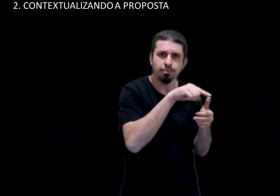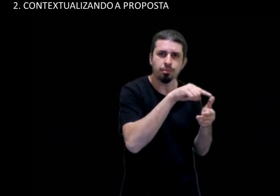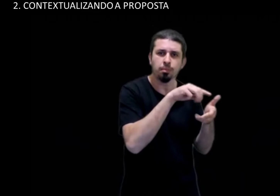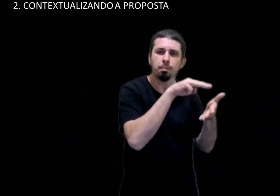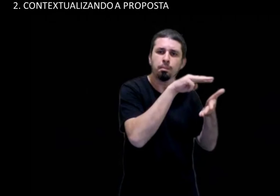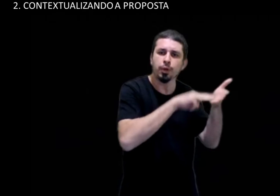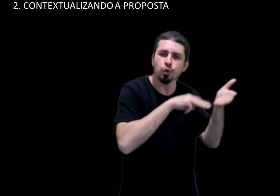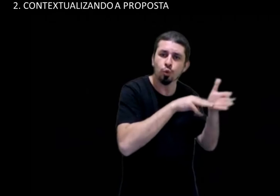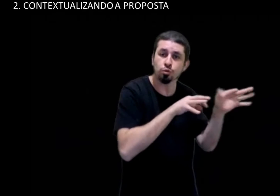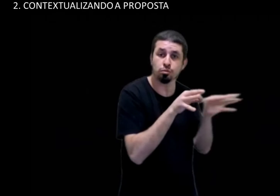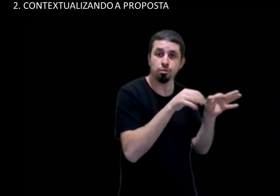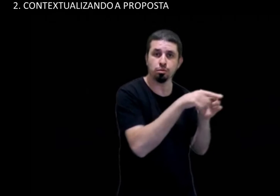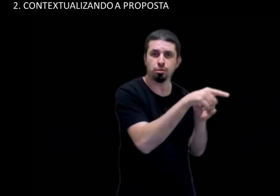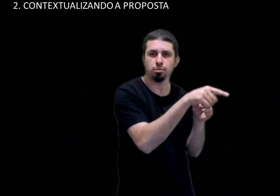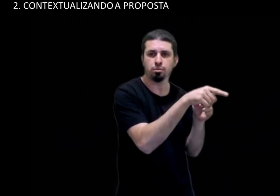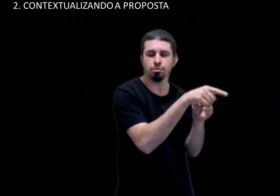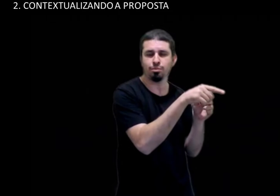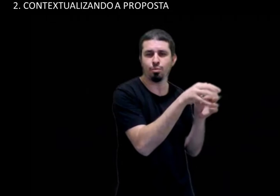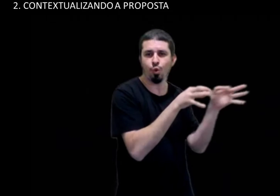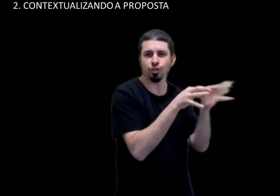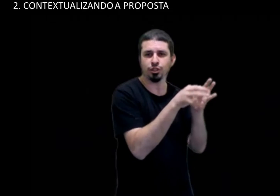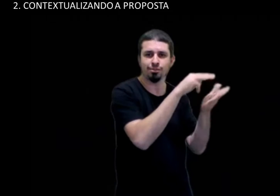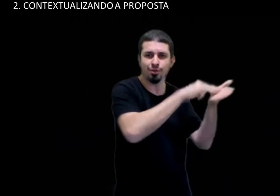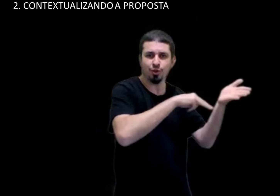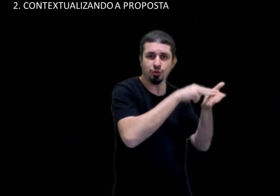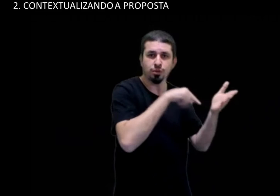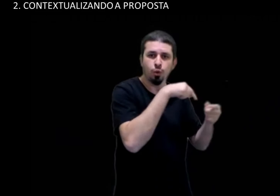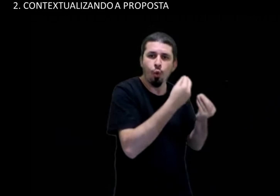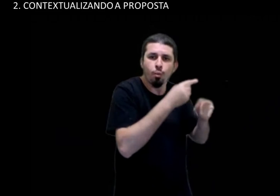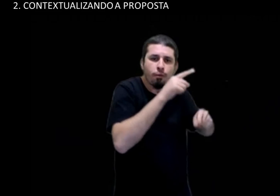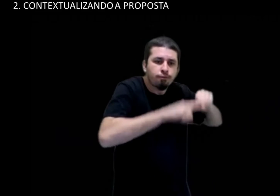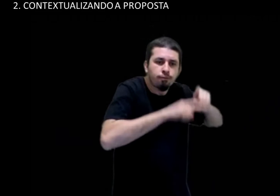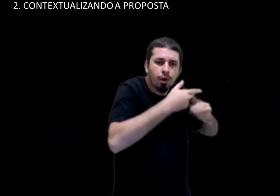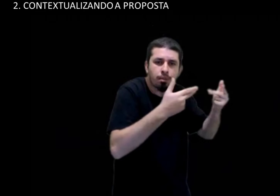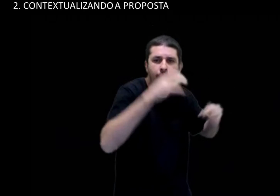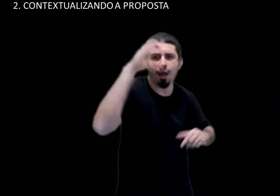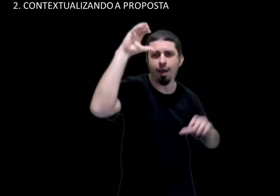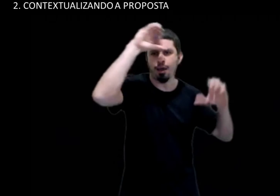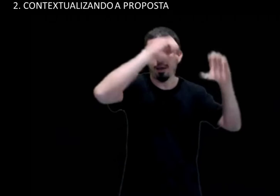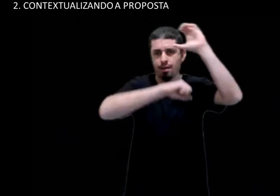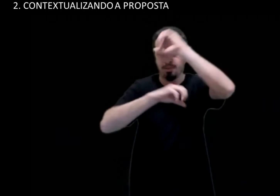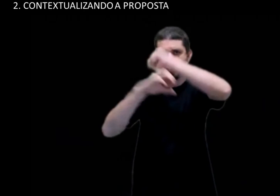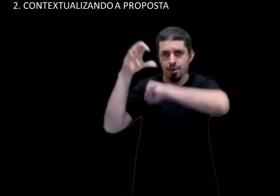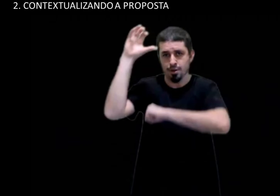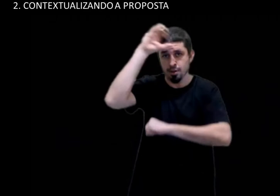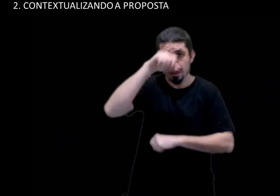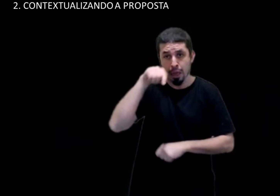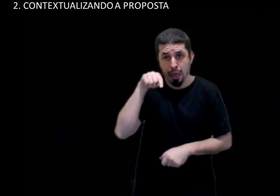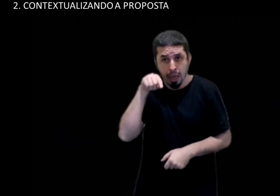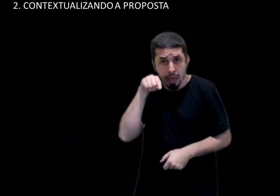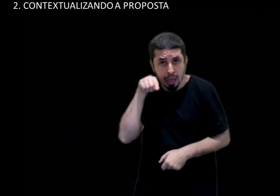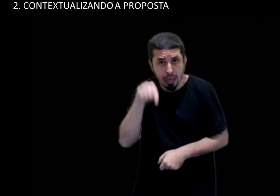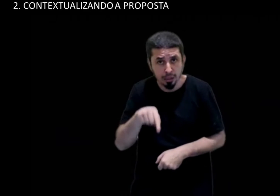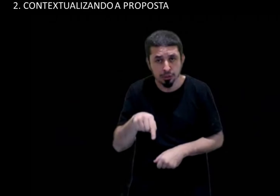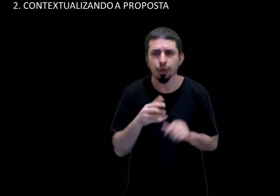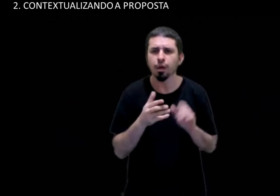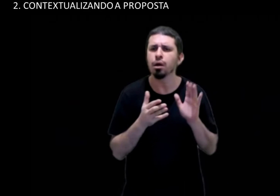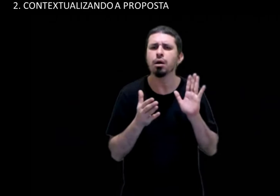e construção de objetos de aprendizagem. A reflexão aqui proposta tem como objetivo